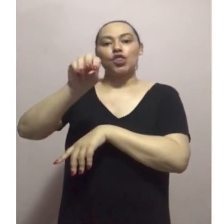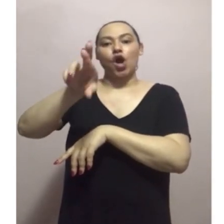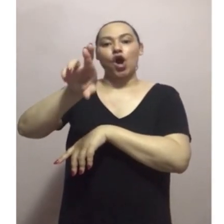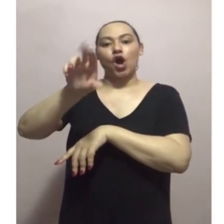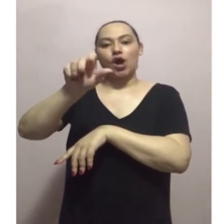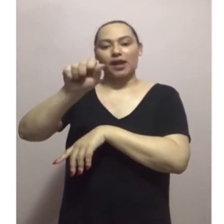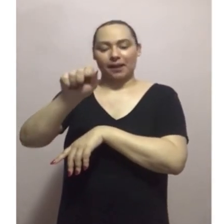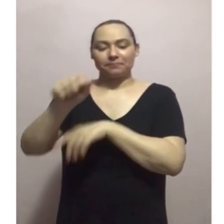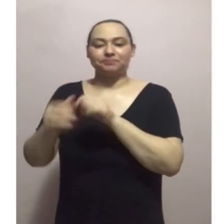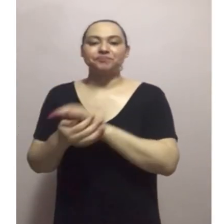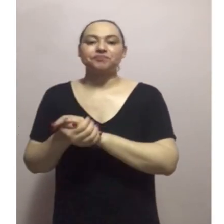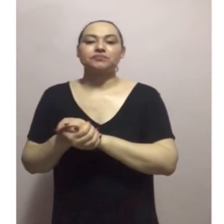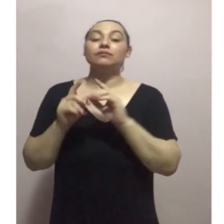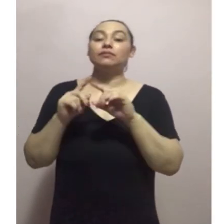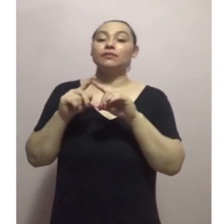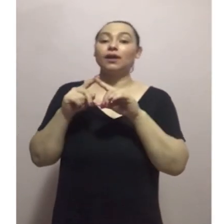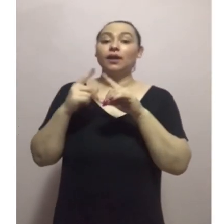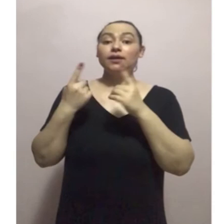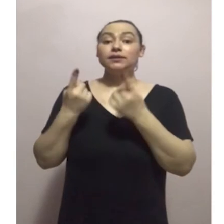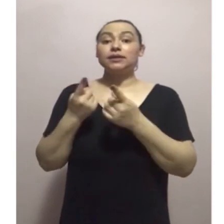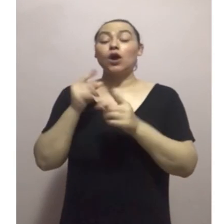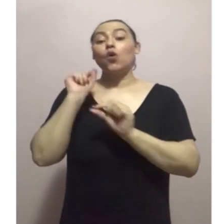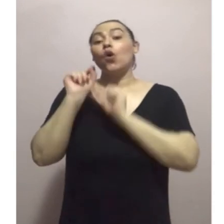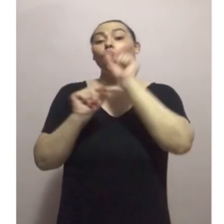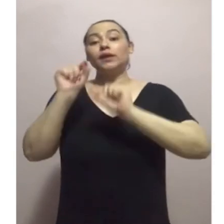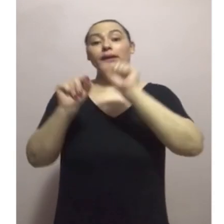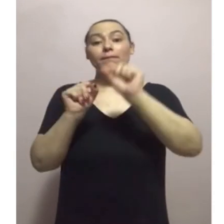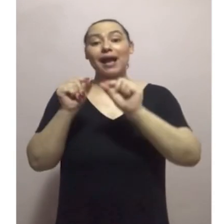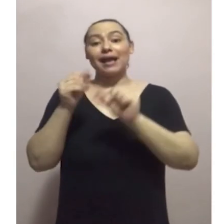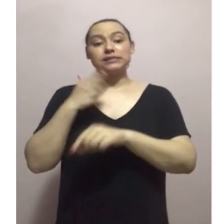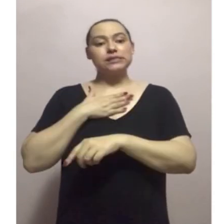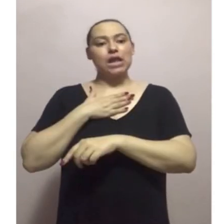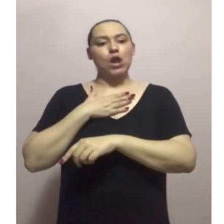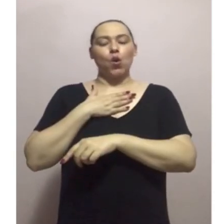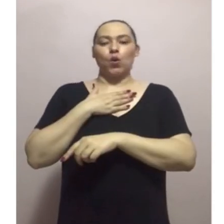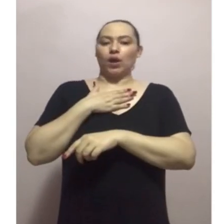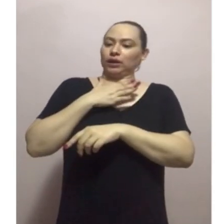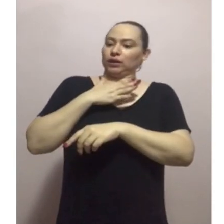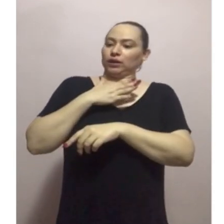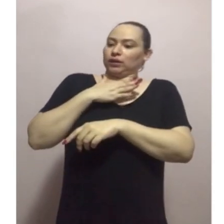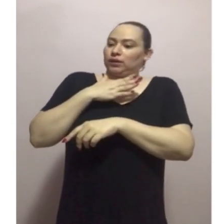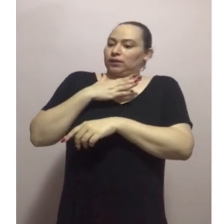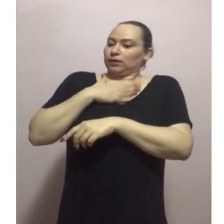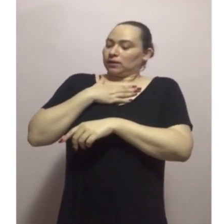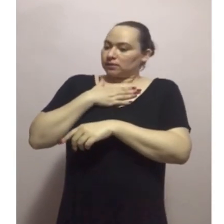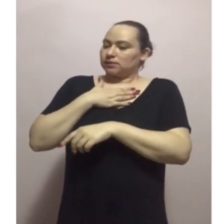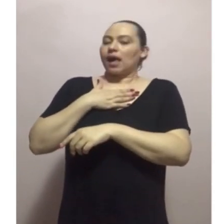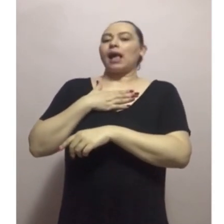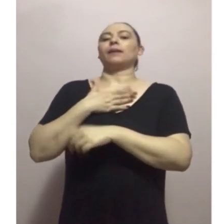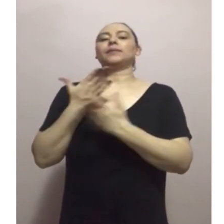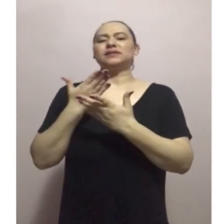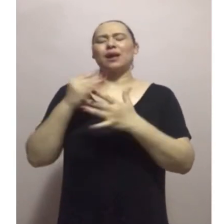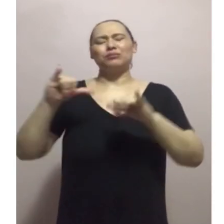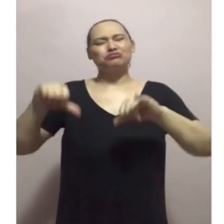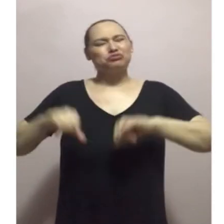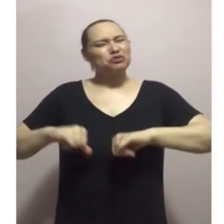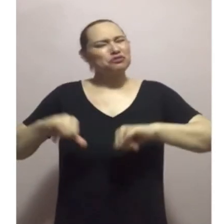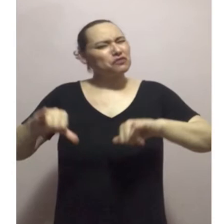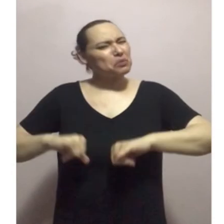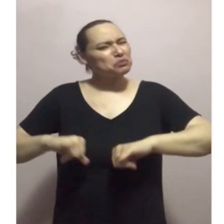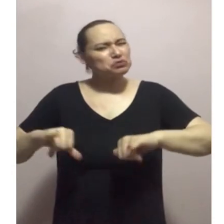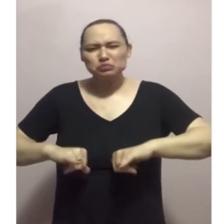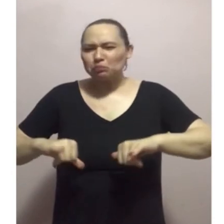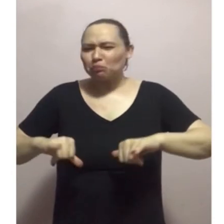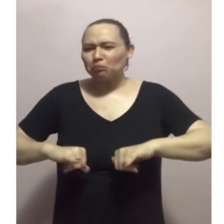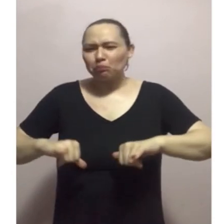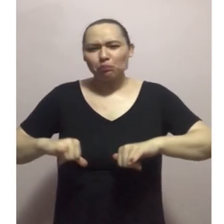Tata nova. Spala, né? Assim, o que mais me chocou nesse aprendizado, eu te confesso que nós sofremos